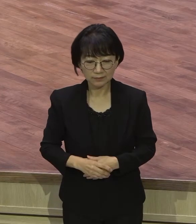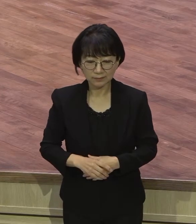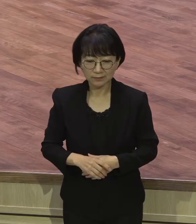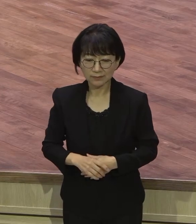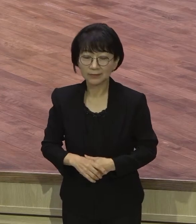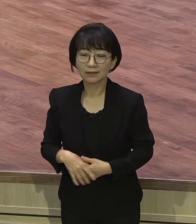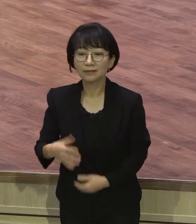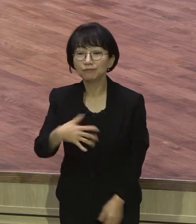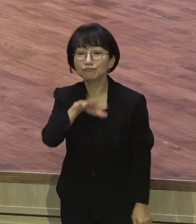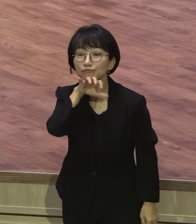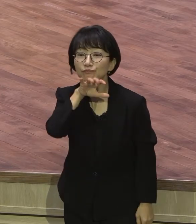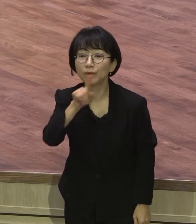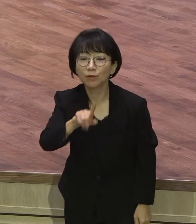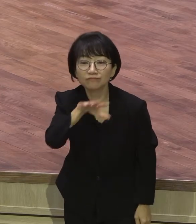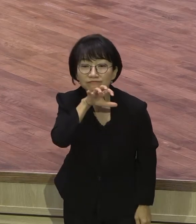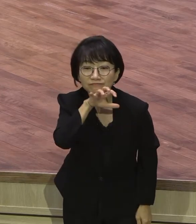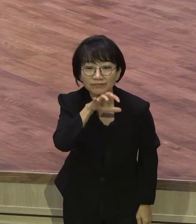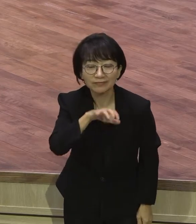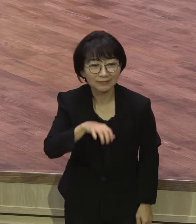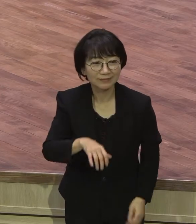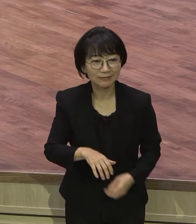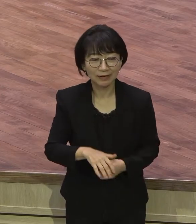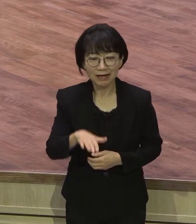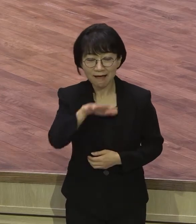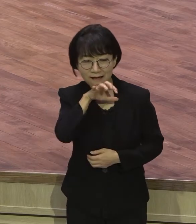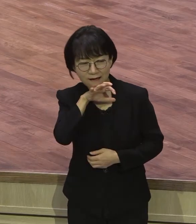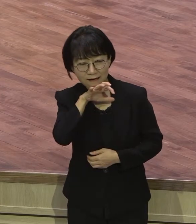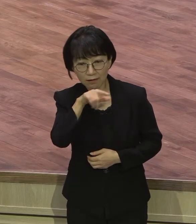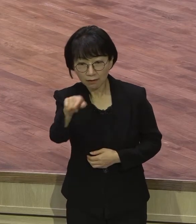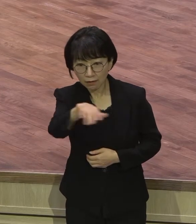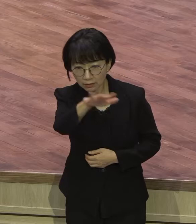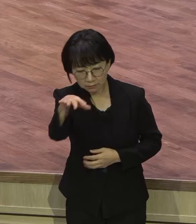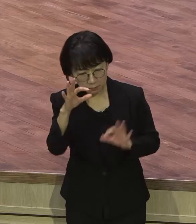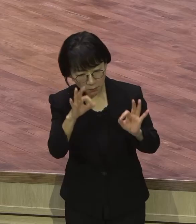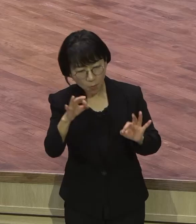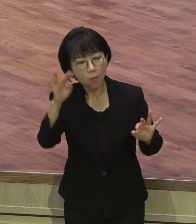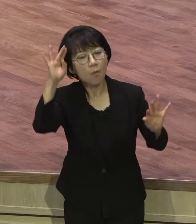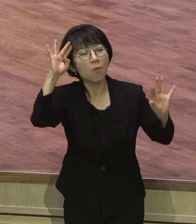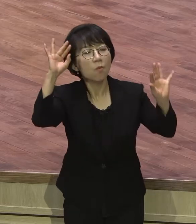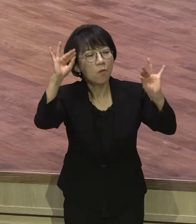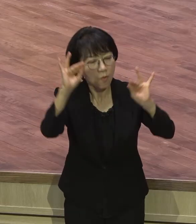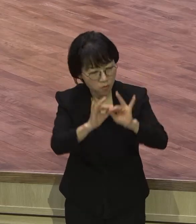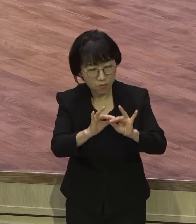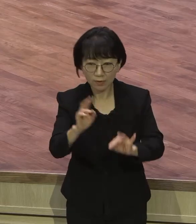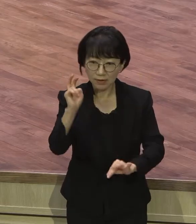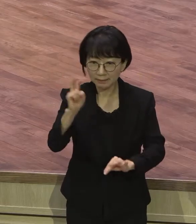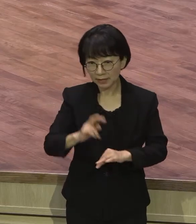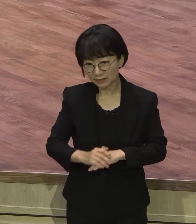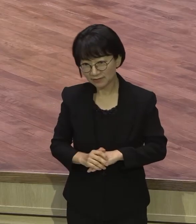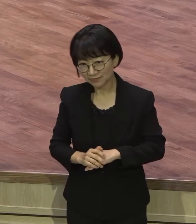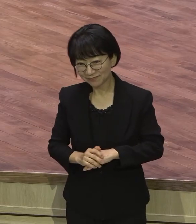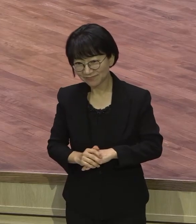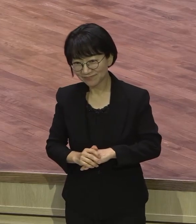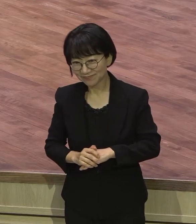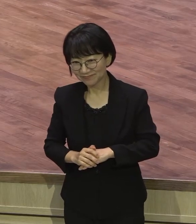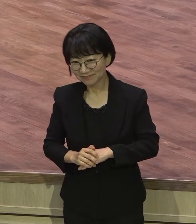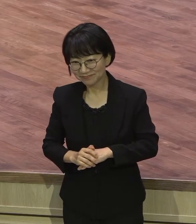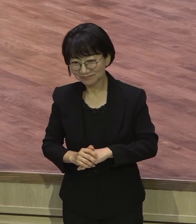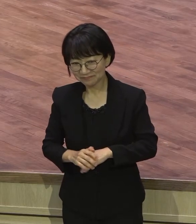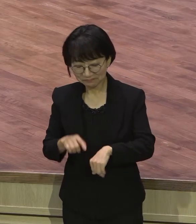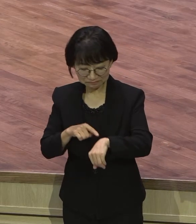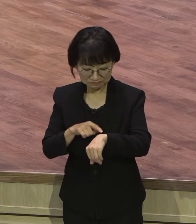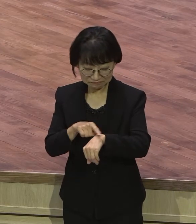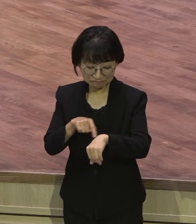이들의 불평은요, 우리가 생각할 때 당연한 것 같아요. 그렇죠? 어떻게 이럴 수가 있나? 당연한 것